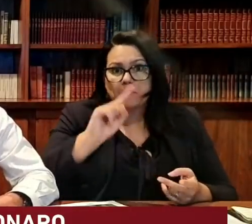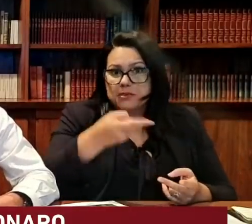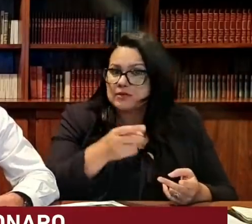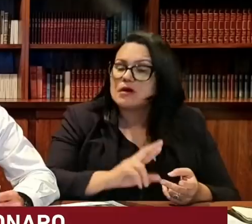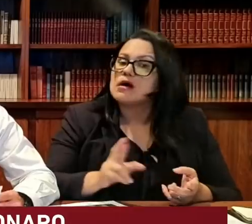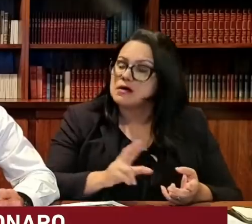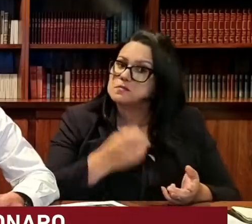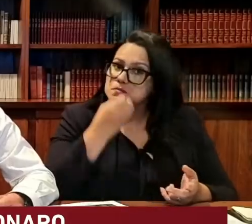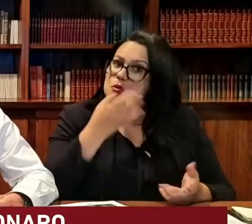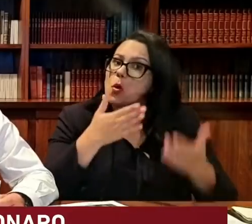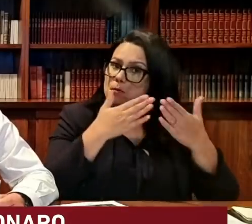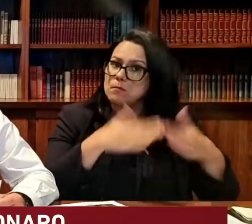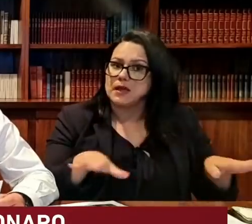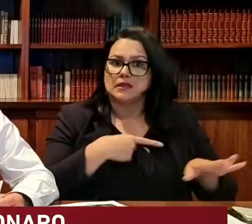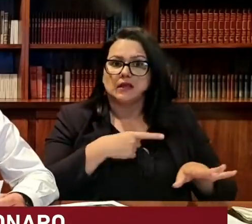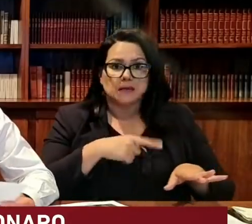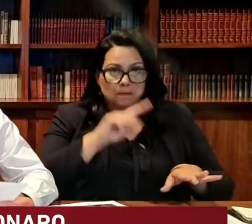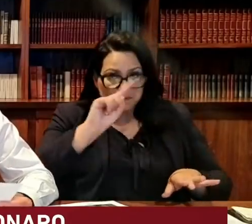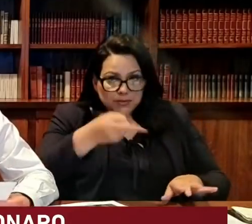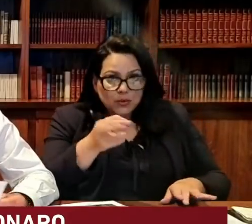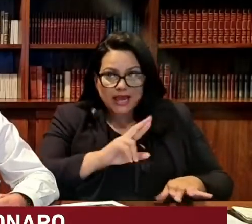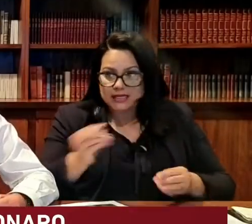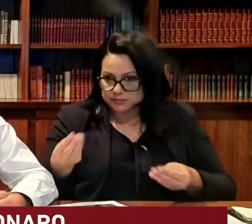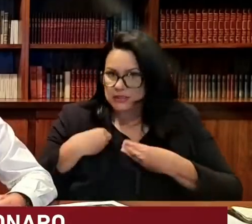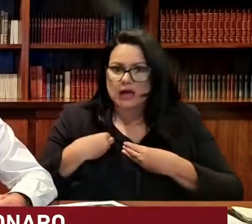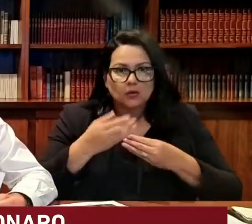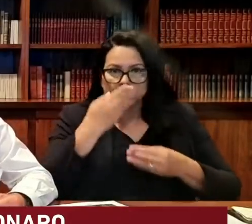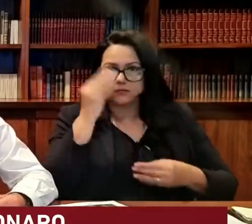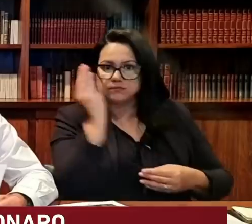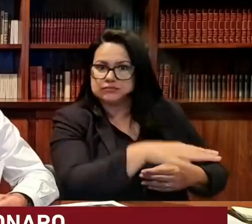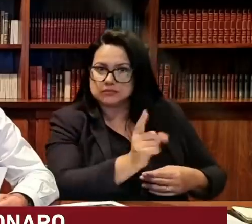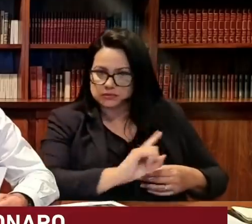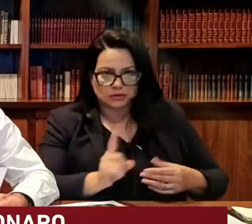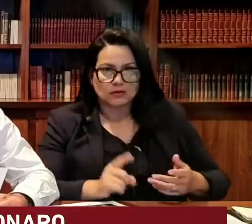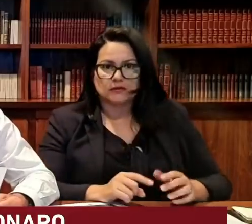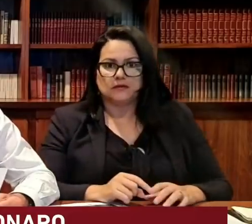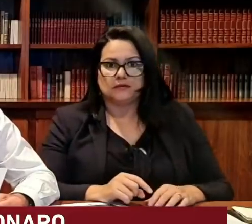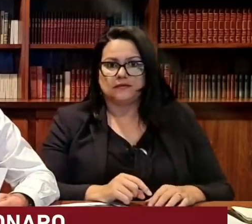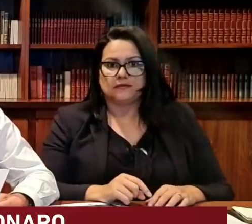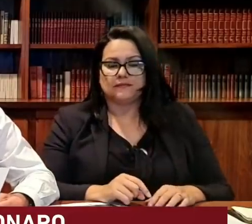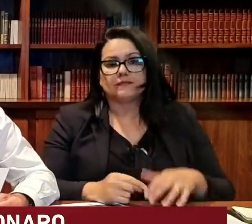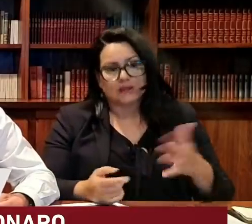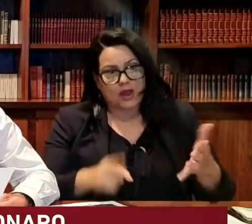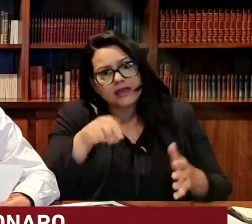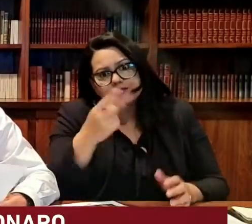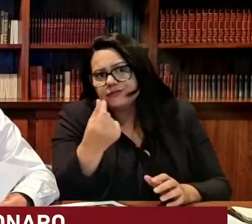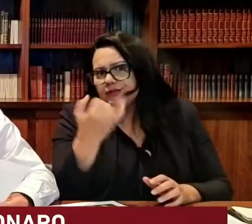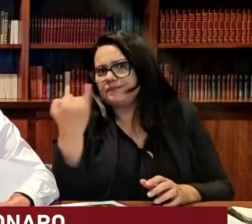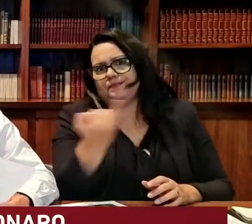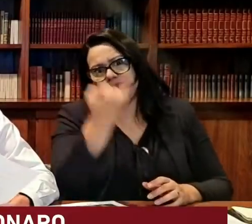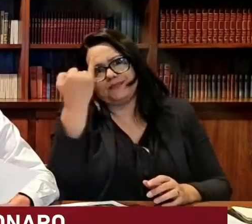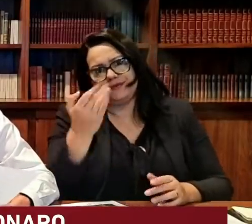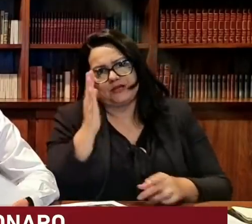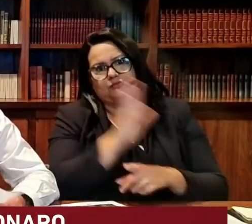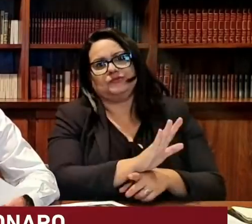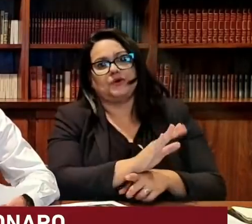no meu entender, né? Eu não jogo fora R$1.000, sou presidente da República, nem você, tá? E é um dinheiro que é muito bem-vindo. Então, o